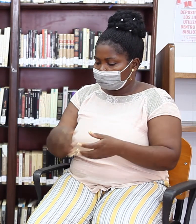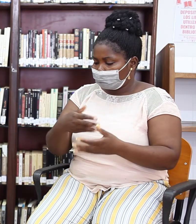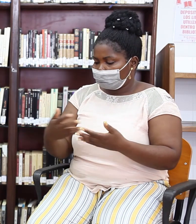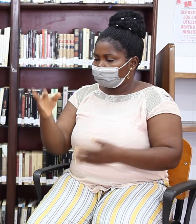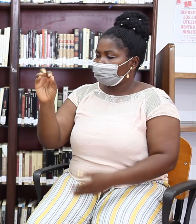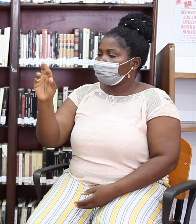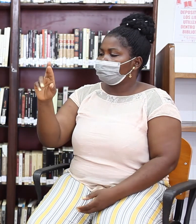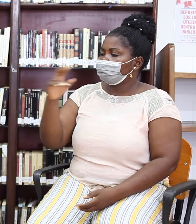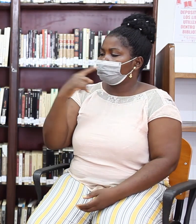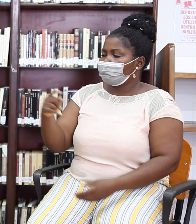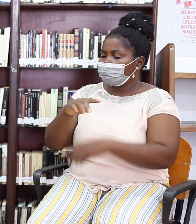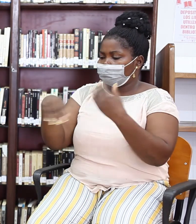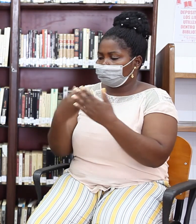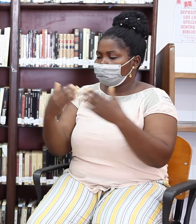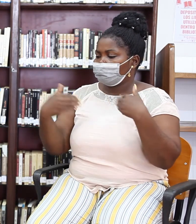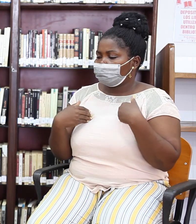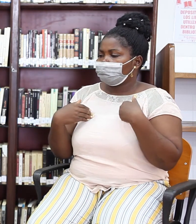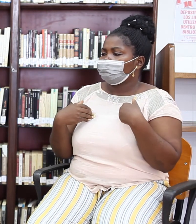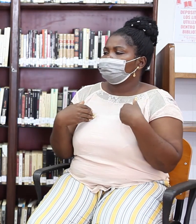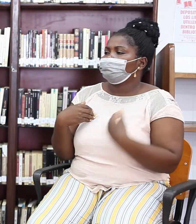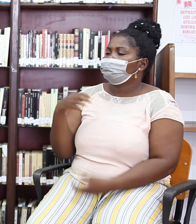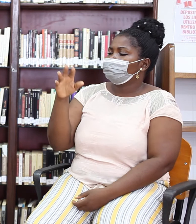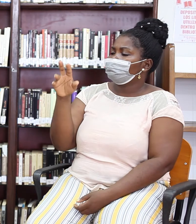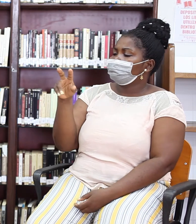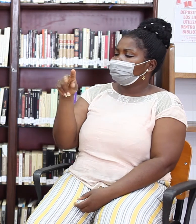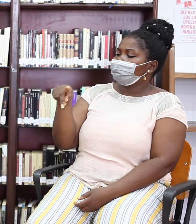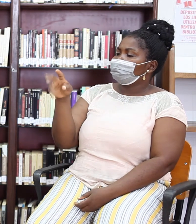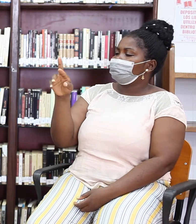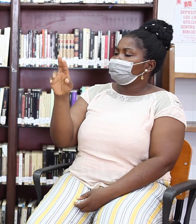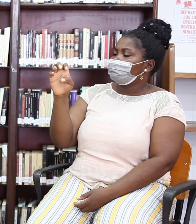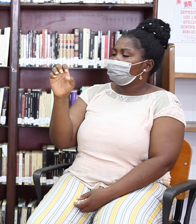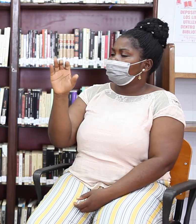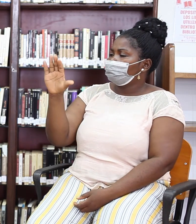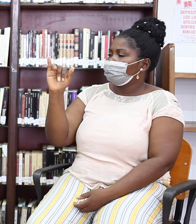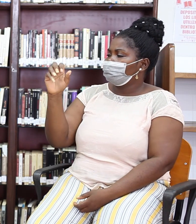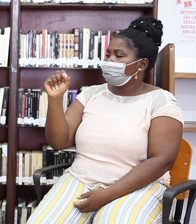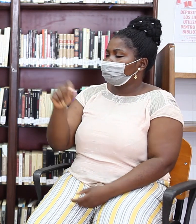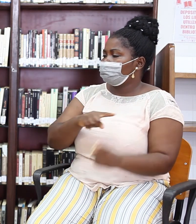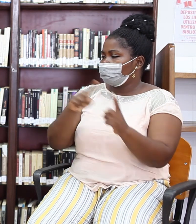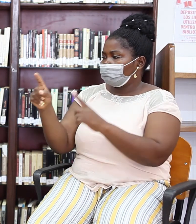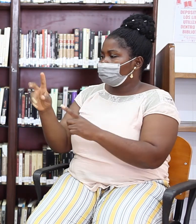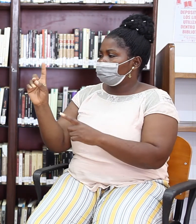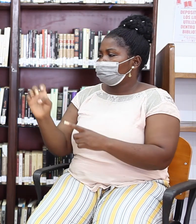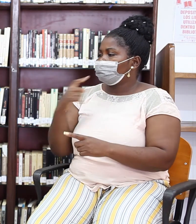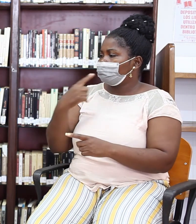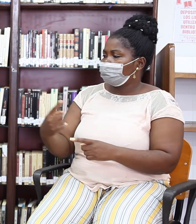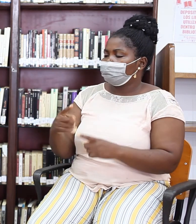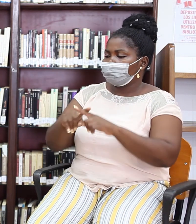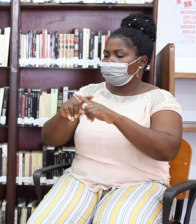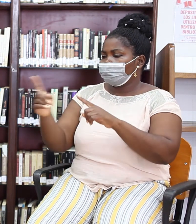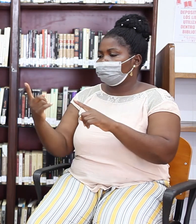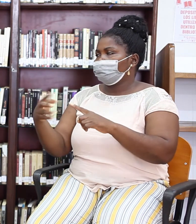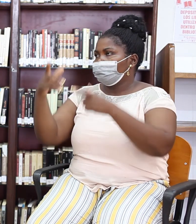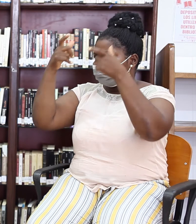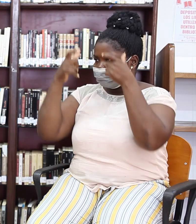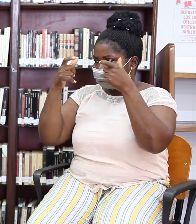una piel de cordero que había tenido la prevención de llevar consigo, y le hizo una referencia al